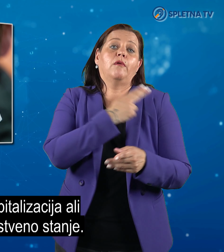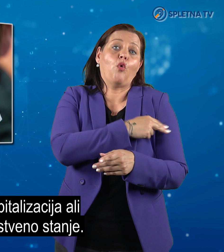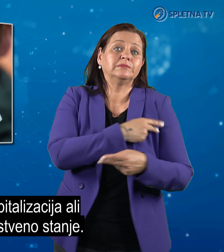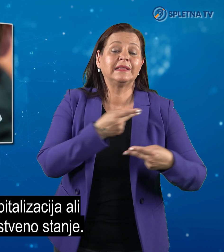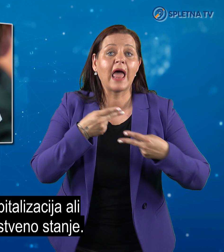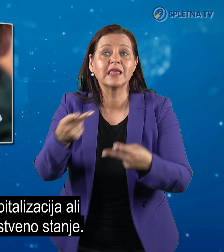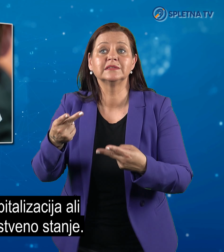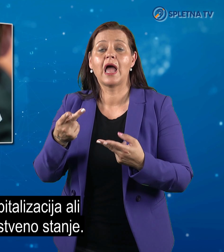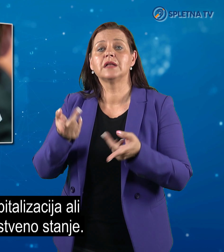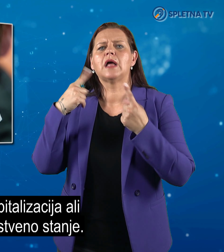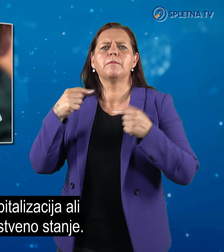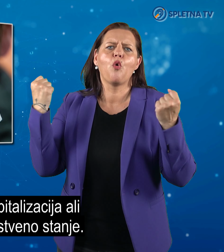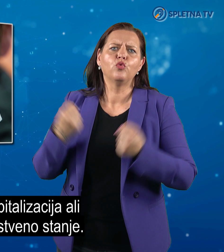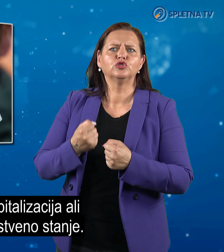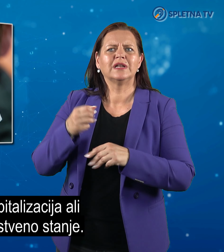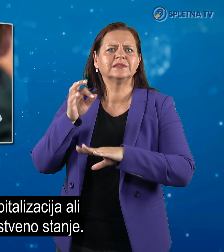hospitalizacija ali hujše zdravstveno stanje.